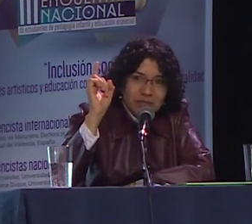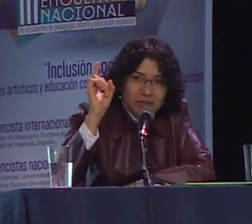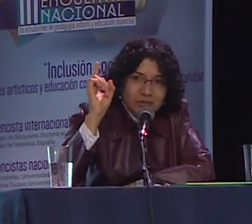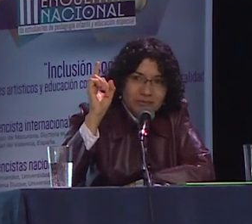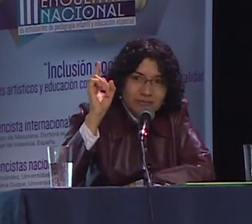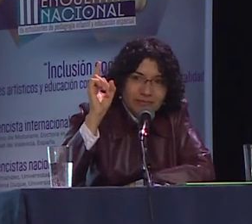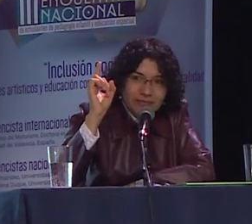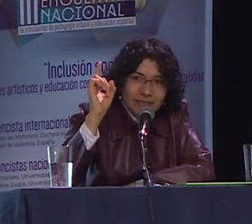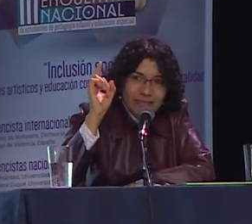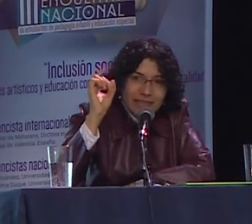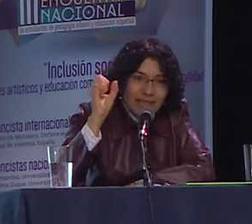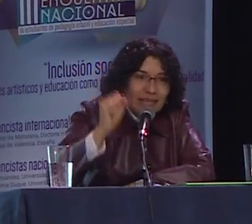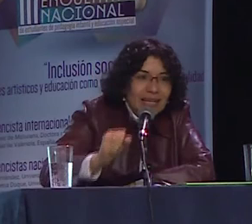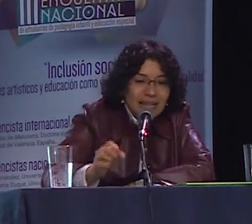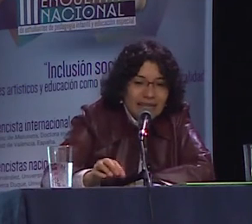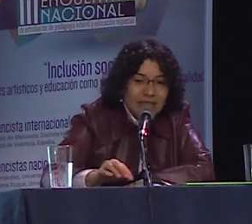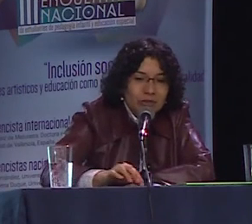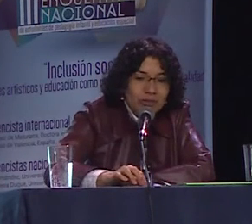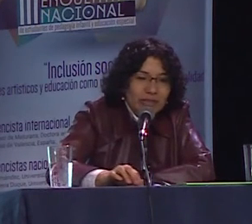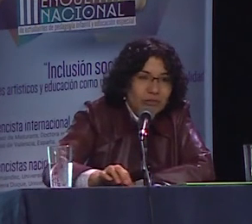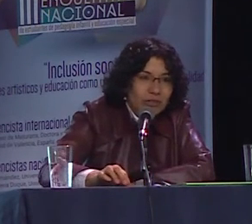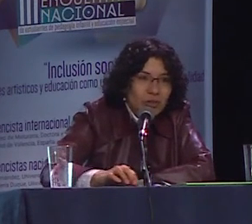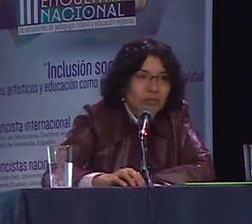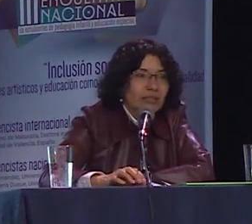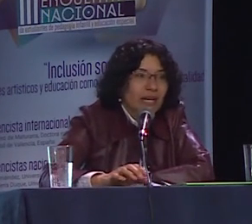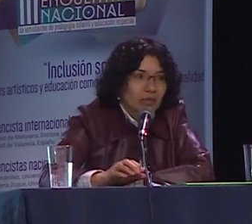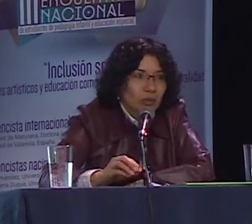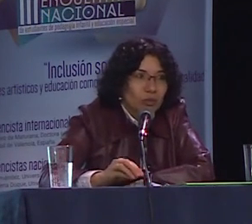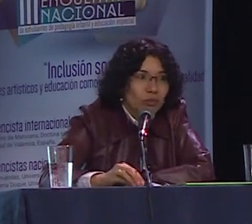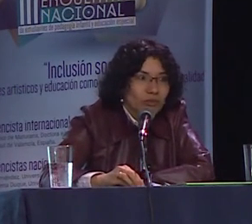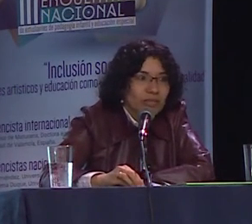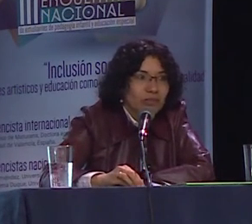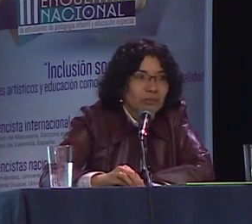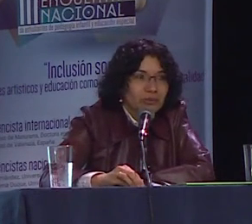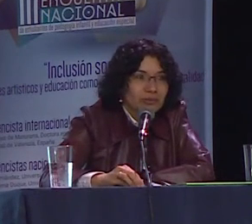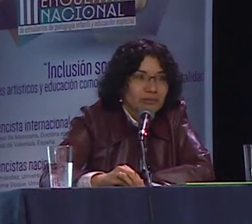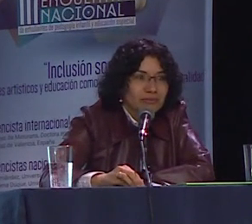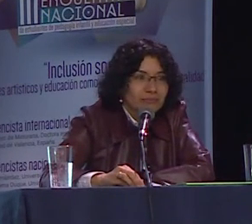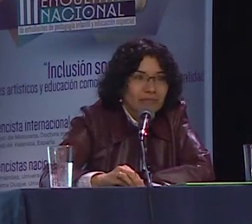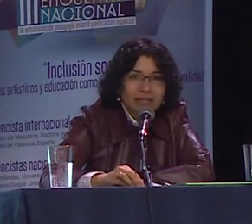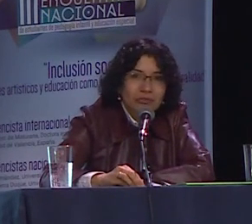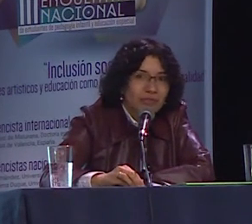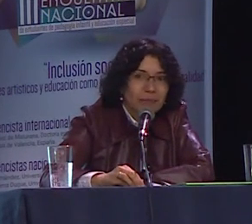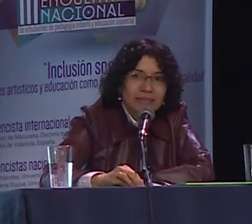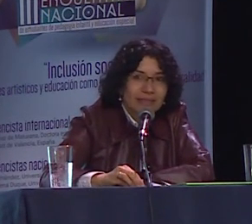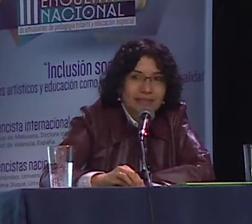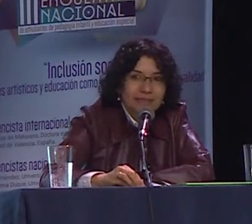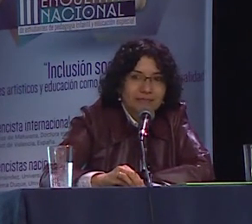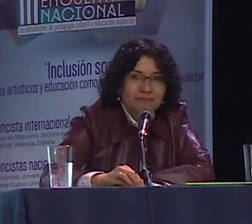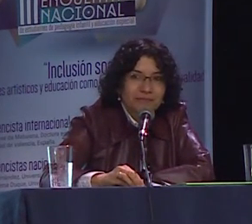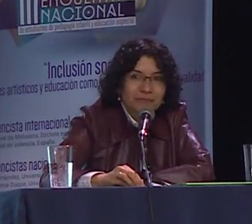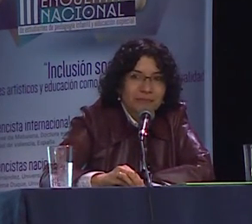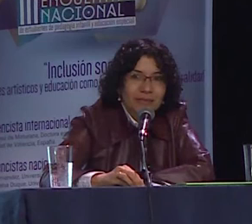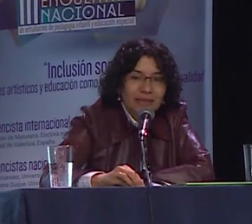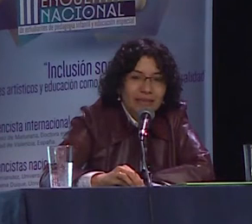un respeto. Eso en nuestro cotidiano con los niños es